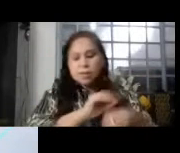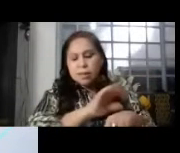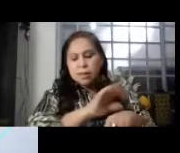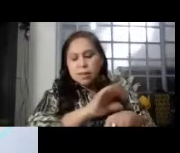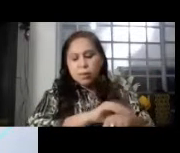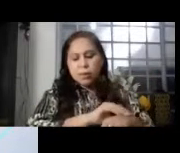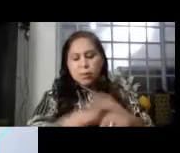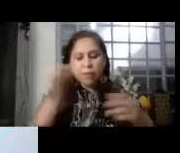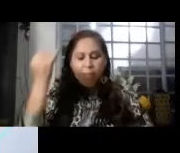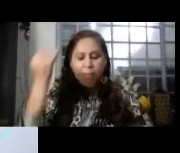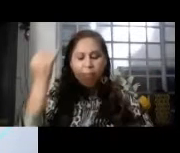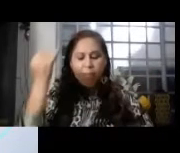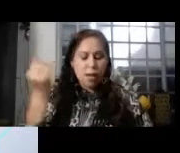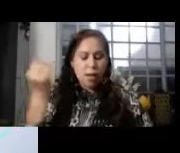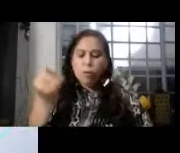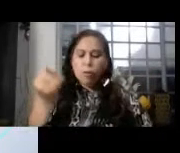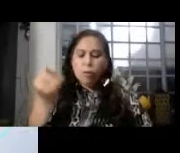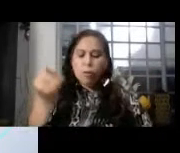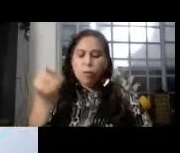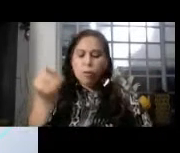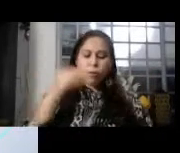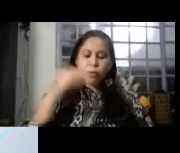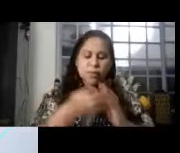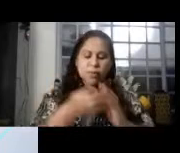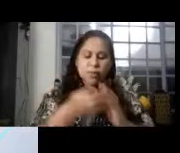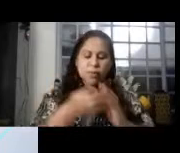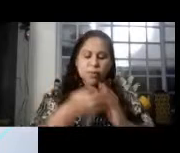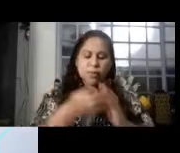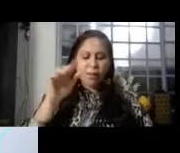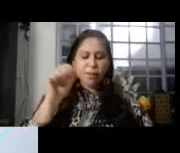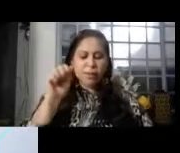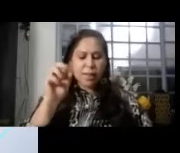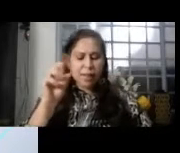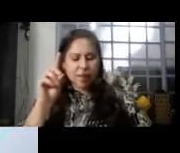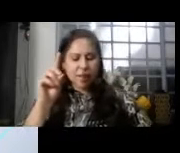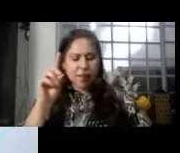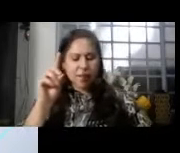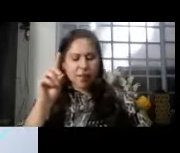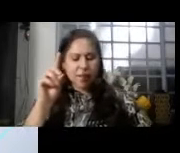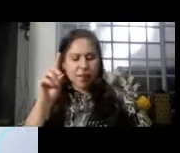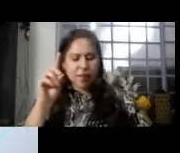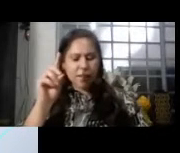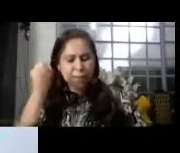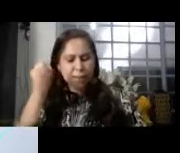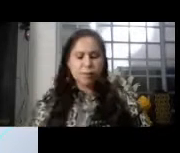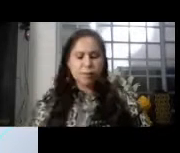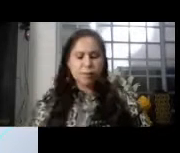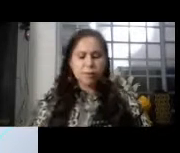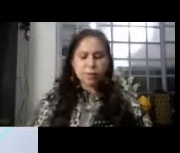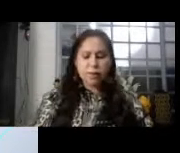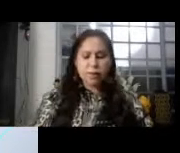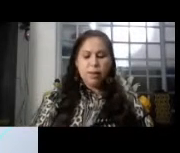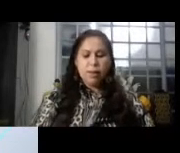esses autores mais importantes. Quase todos os cita Quadros, né? Que é Eunice Miller